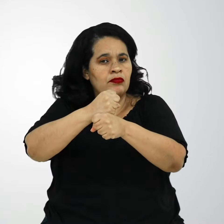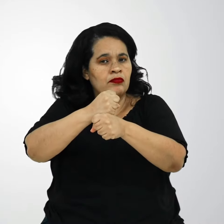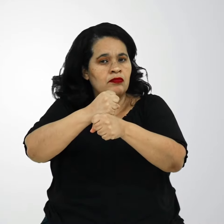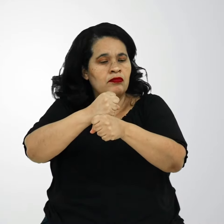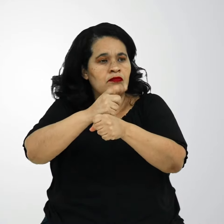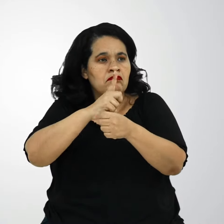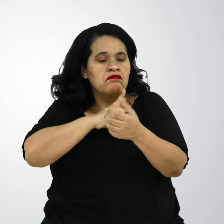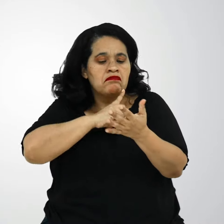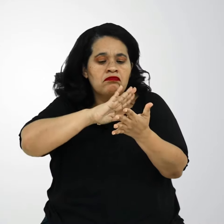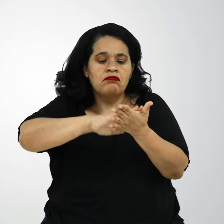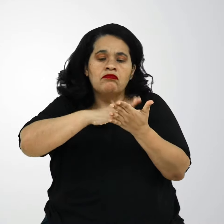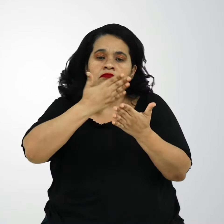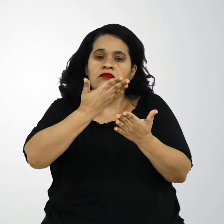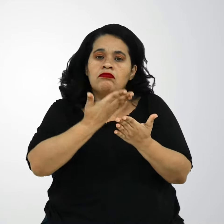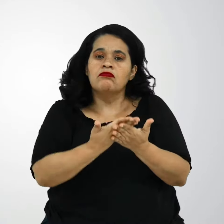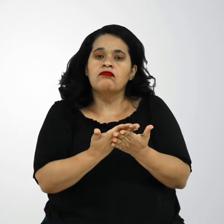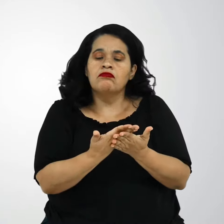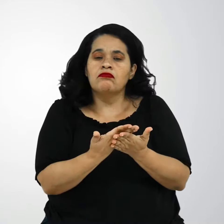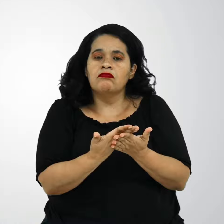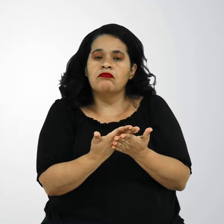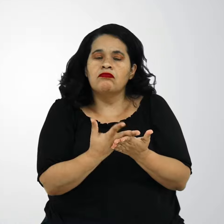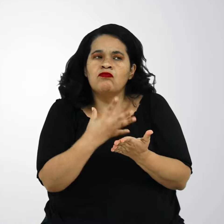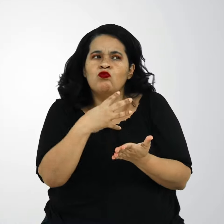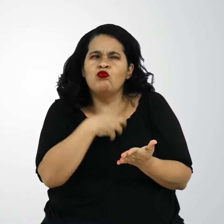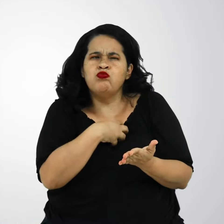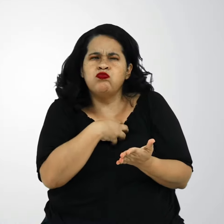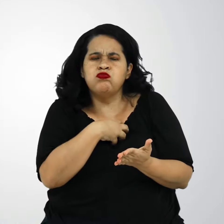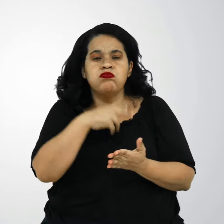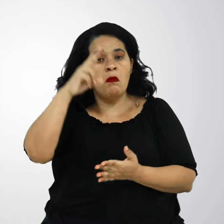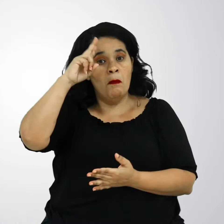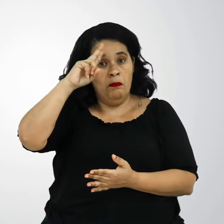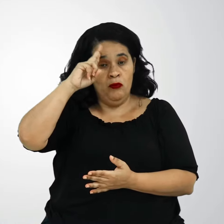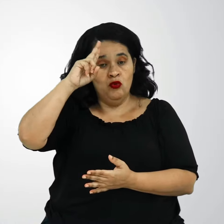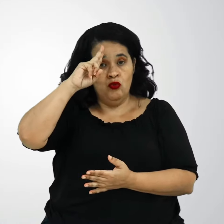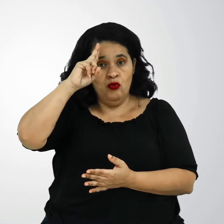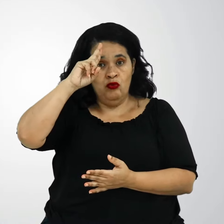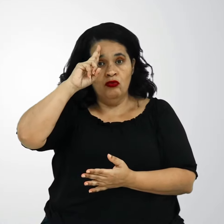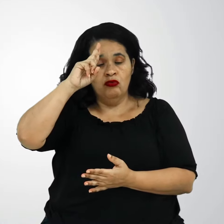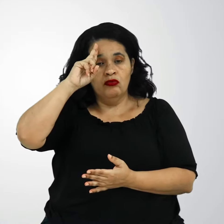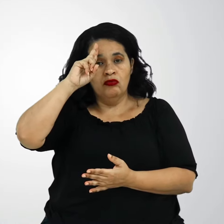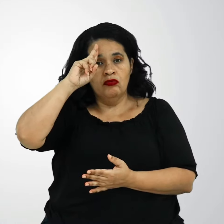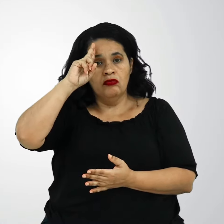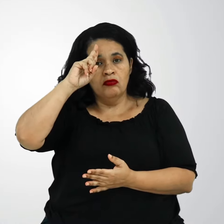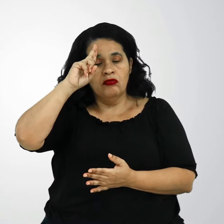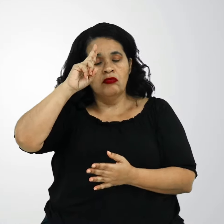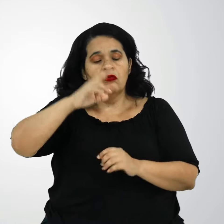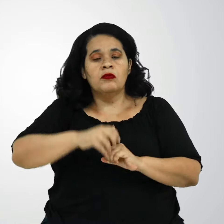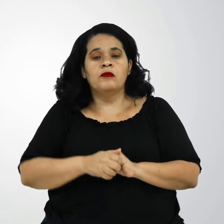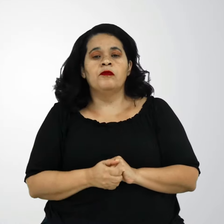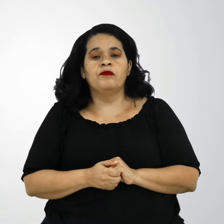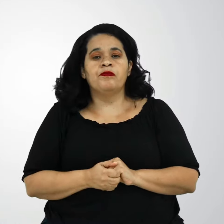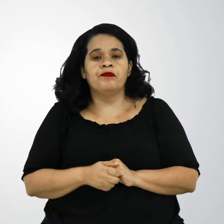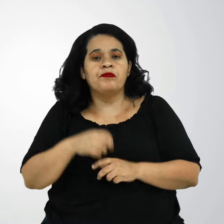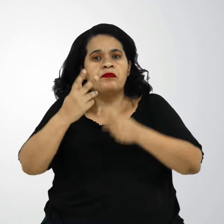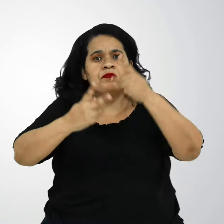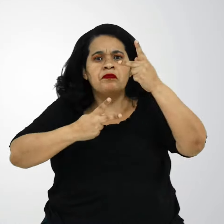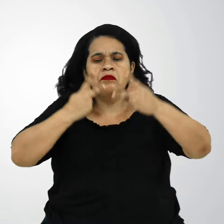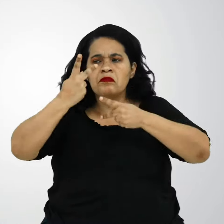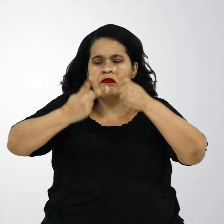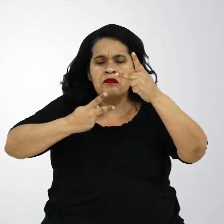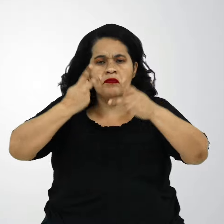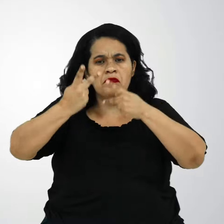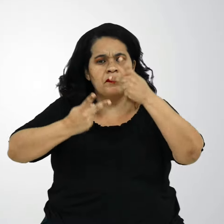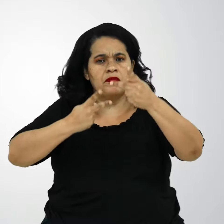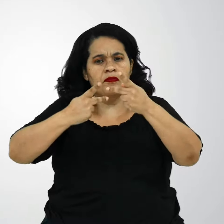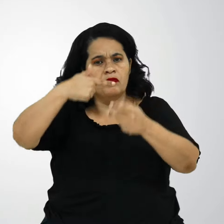uma interpretação, interpreta isso de maneira histórica e literal na história. Eles vão dizer que